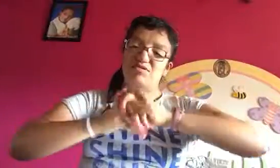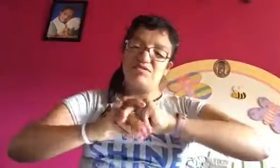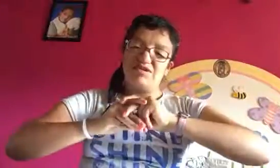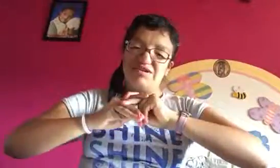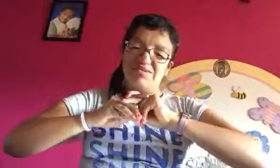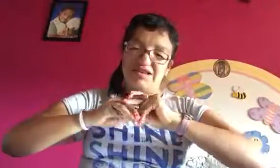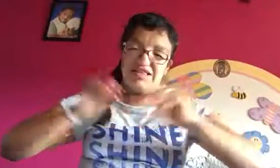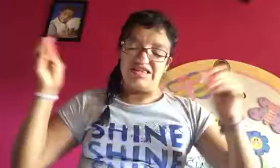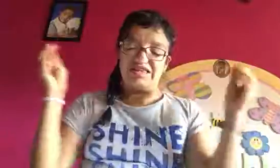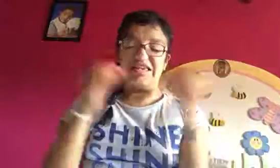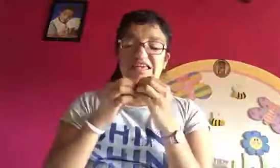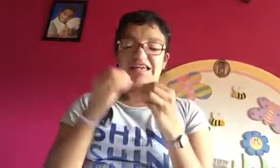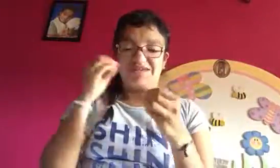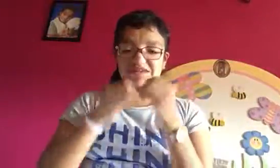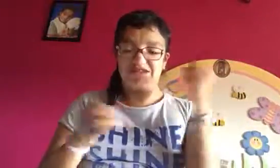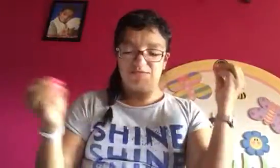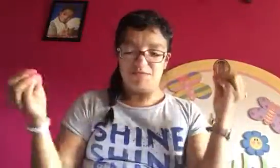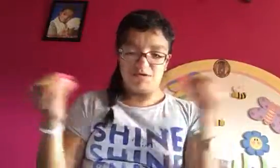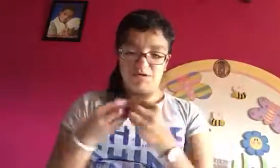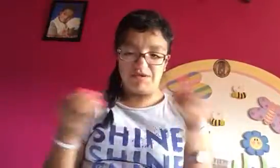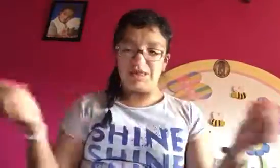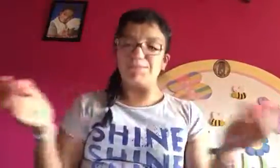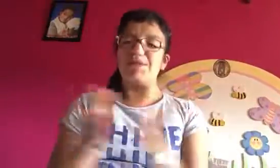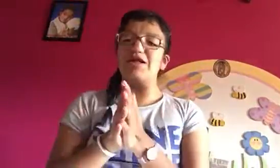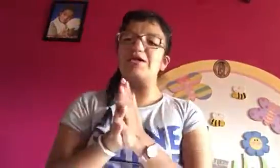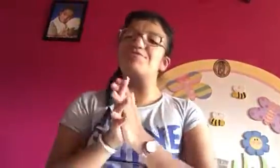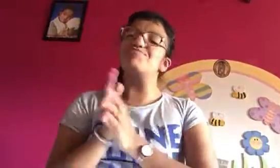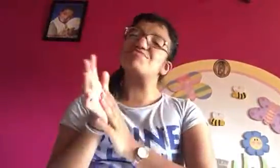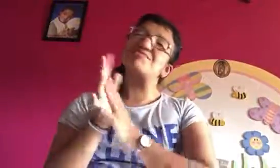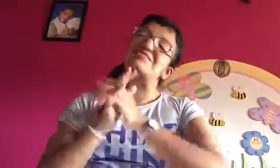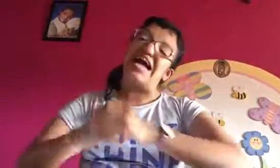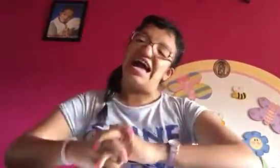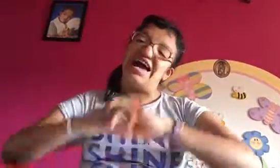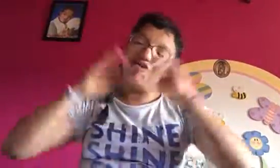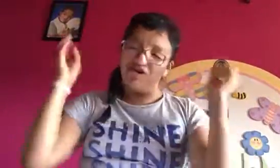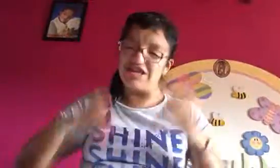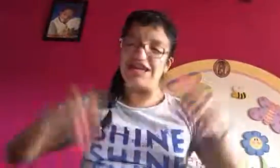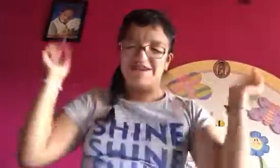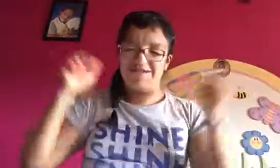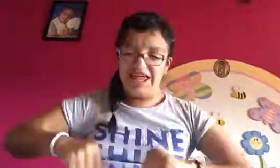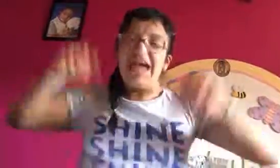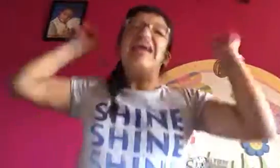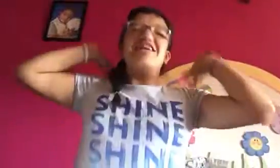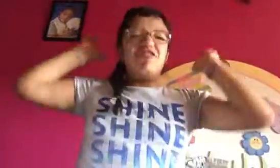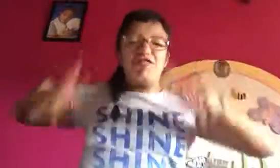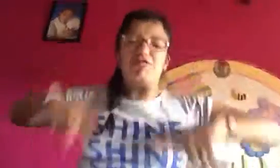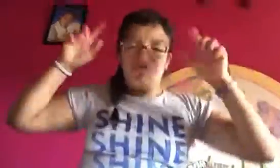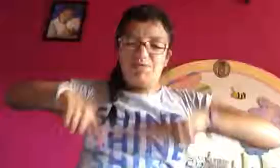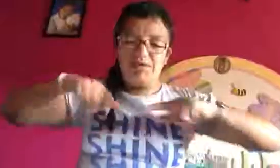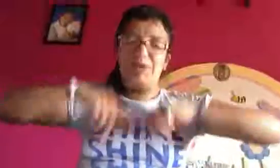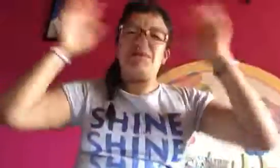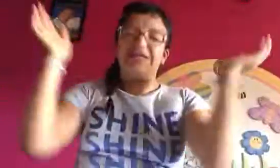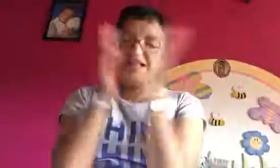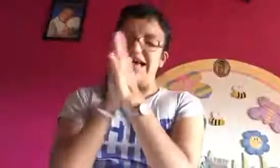no grabarles, que ya saben que estoy muy ocupada. Pero hoy grabé y hoy subí video a mi canal. Así